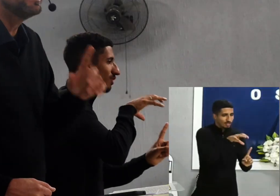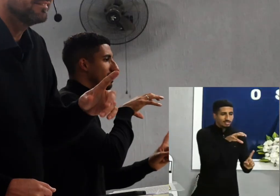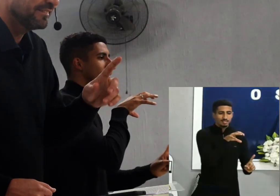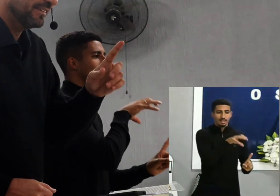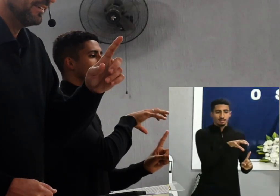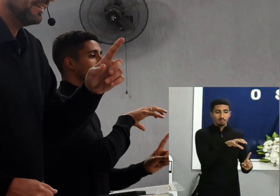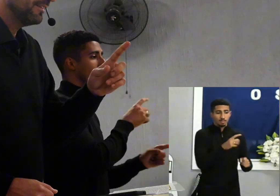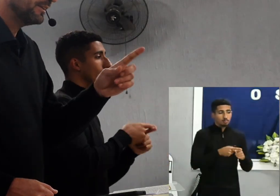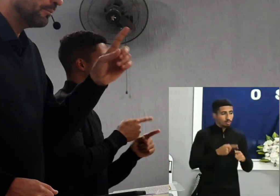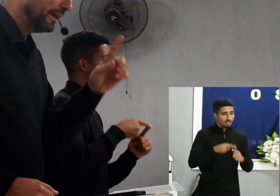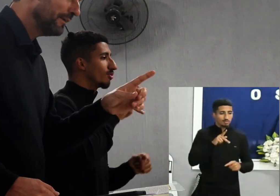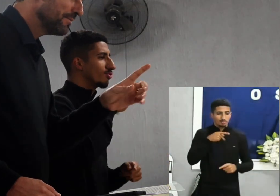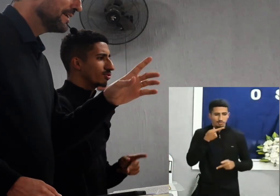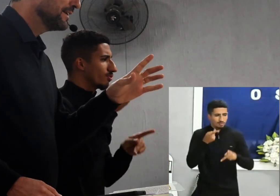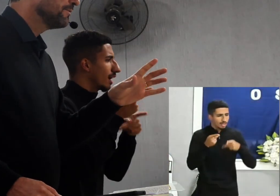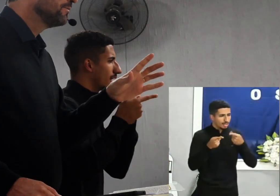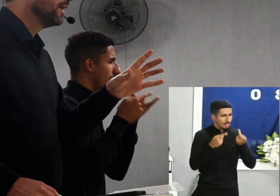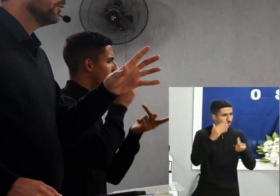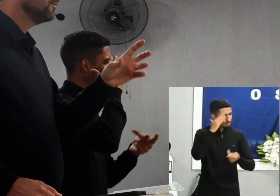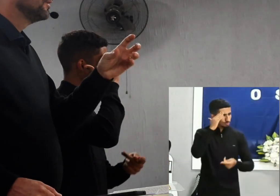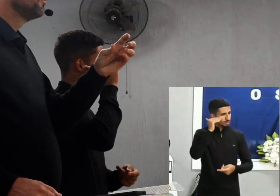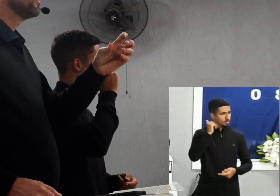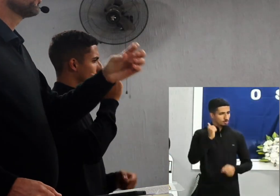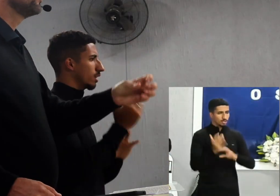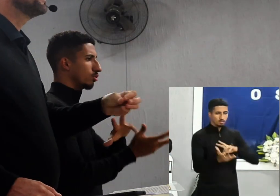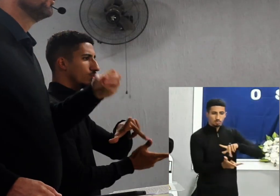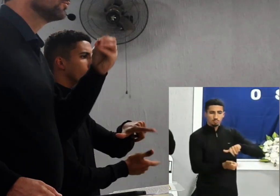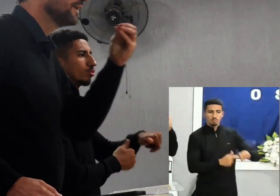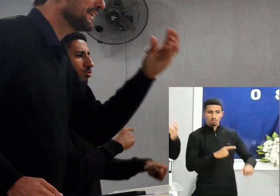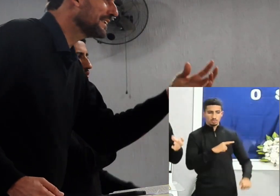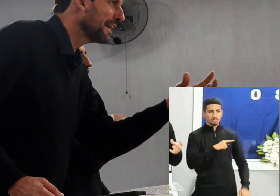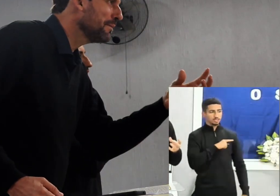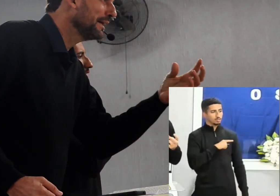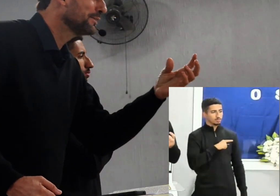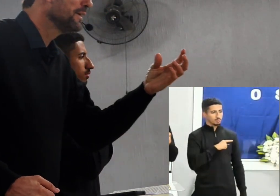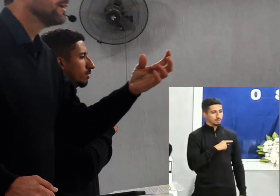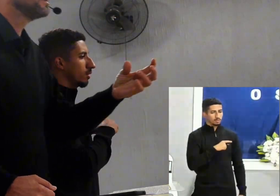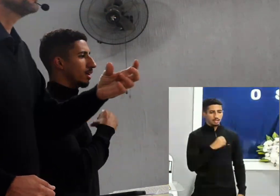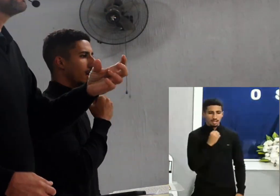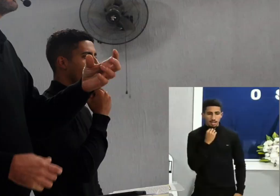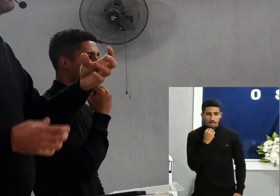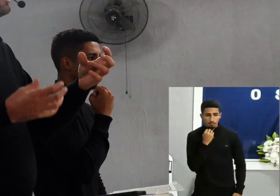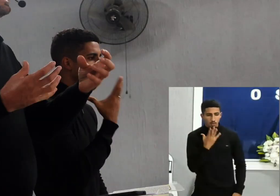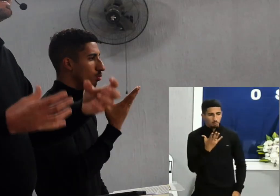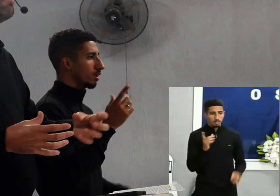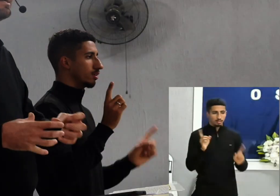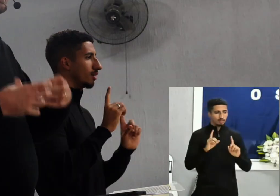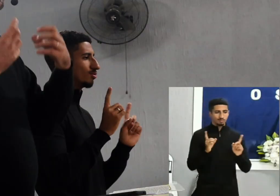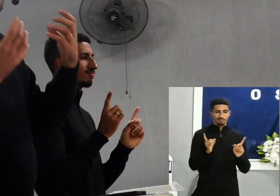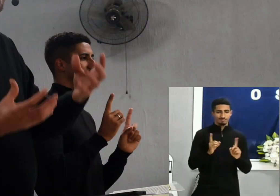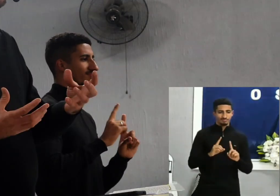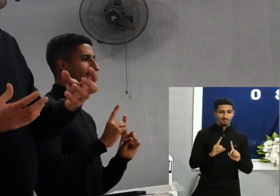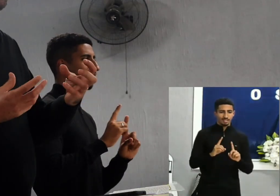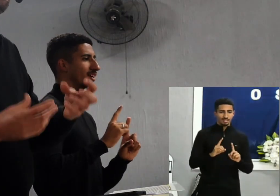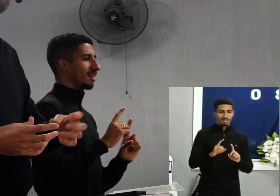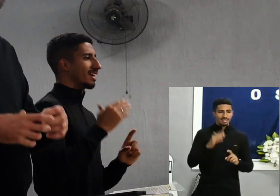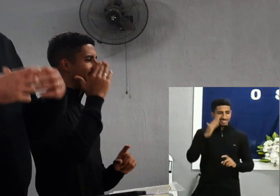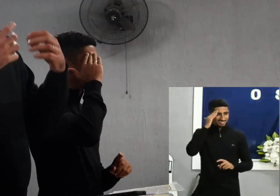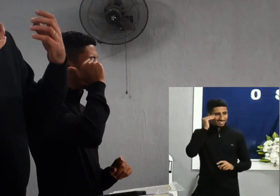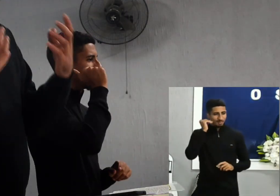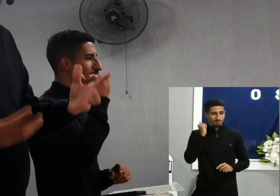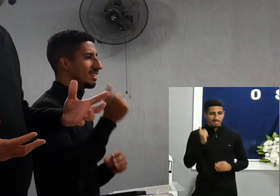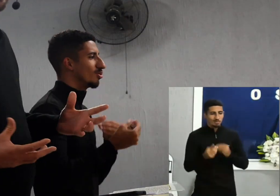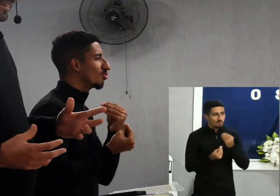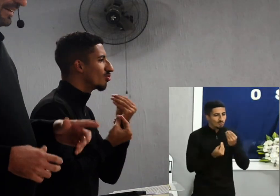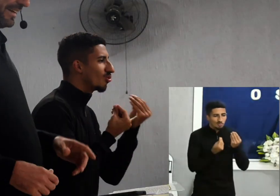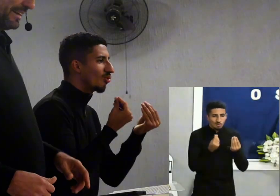falar bem. Veja bem, não pelo conteúdo necessariamente, mas pela sua capacidade em